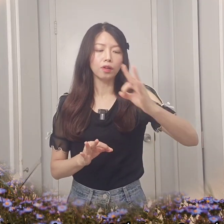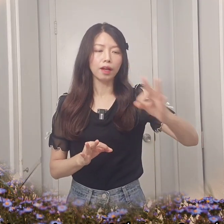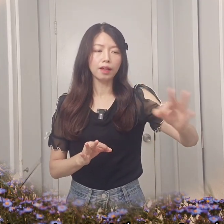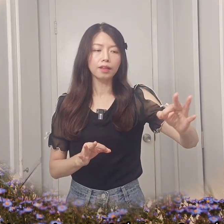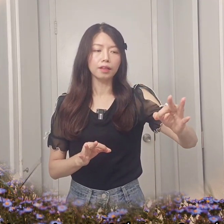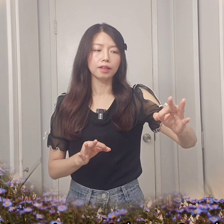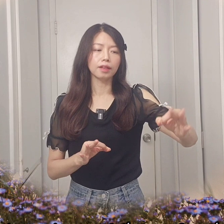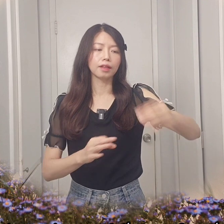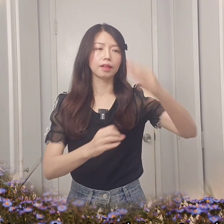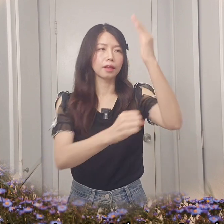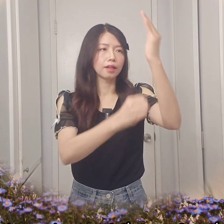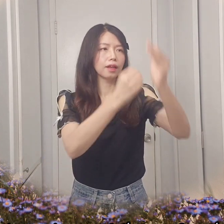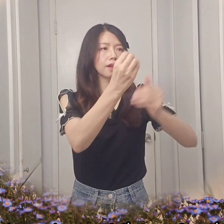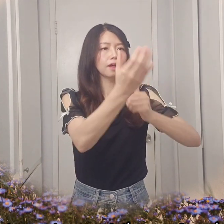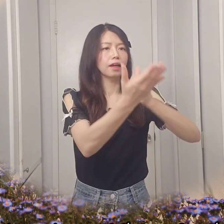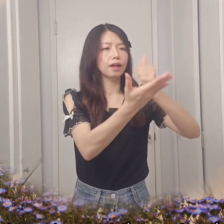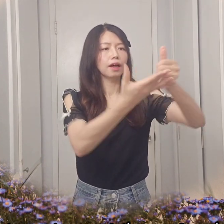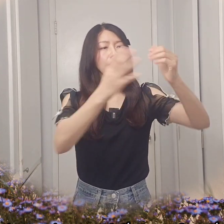영원한